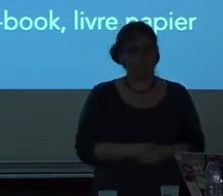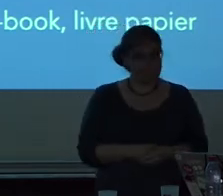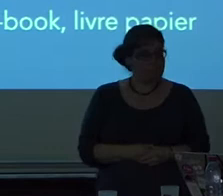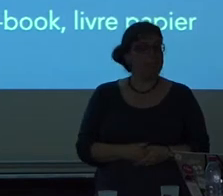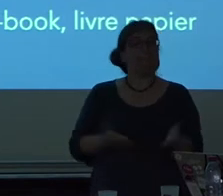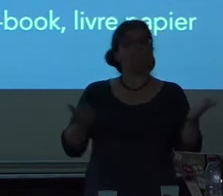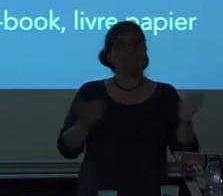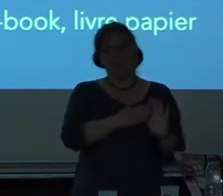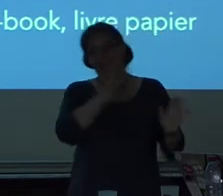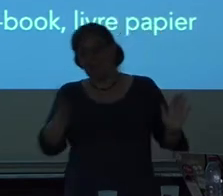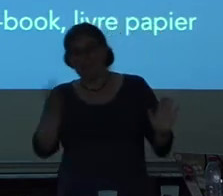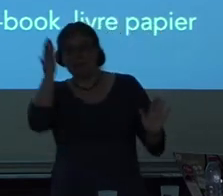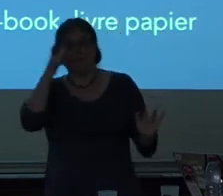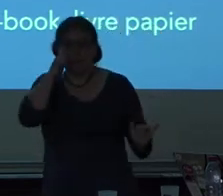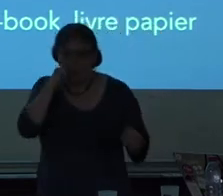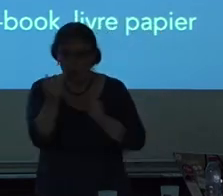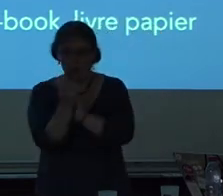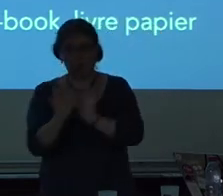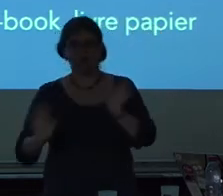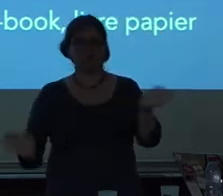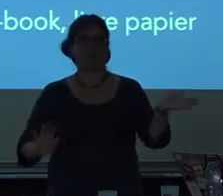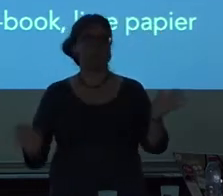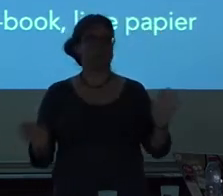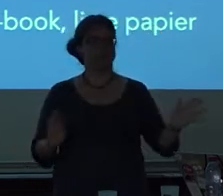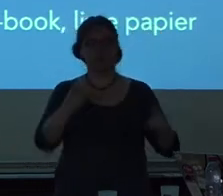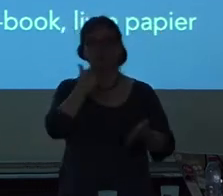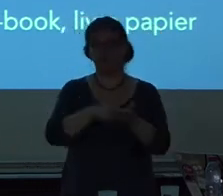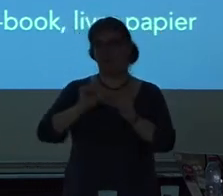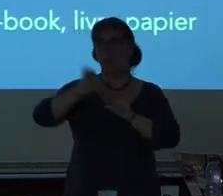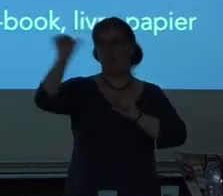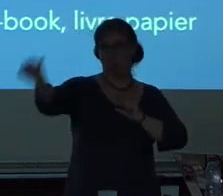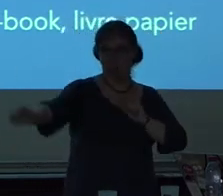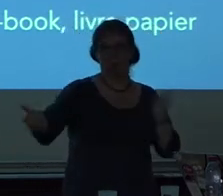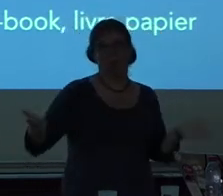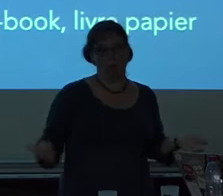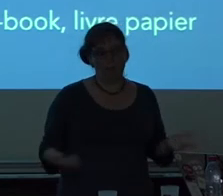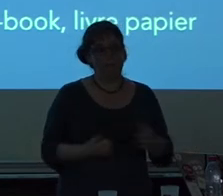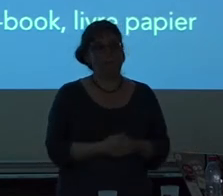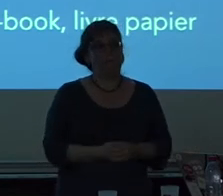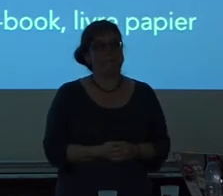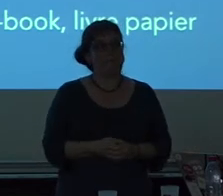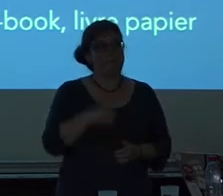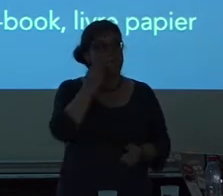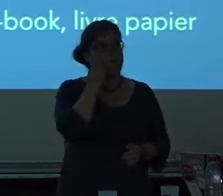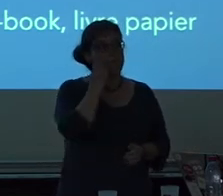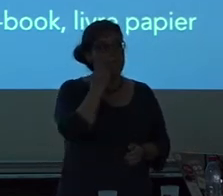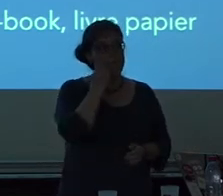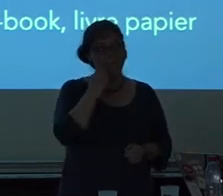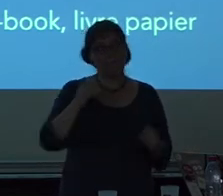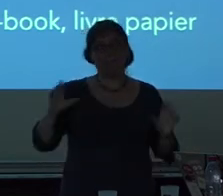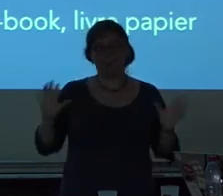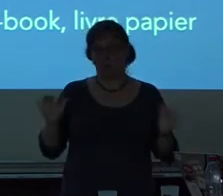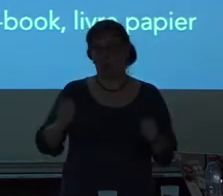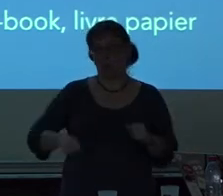à distance, si vous préférez éviter le contact physique et être devant votre ordinateur, vous pouvez faire